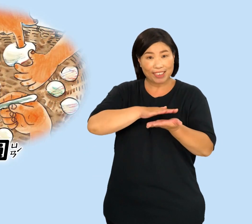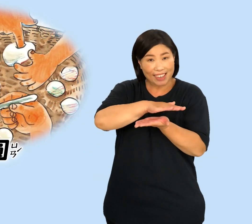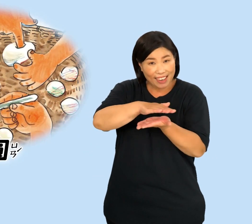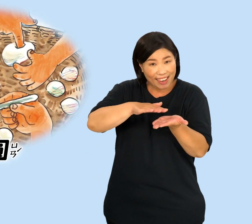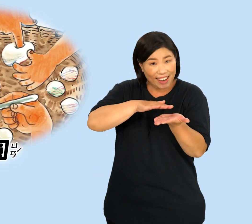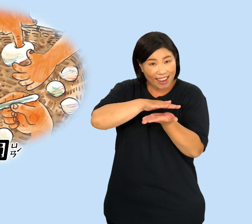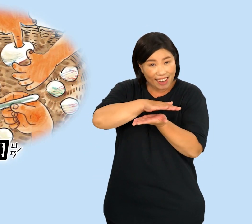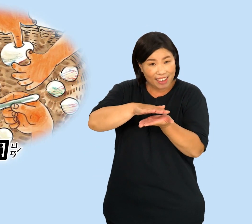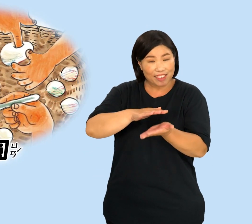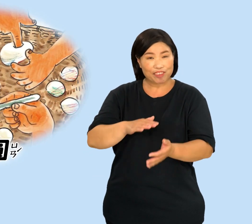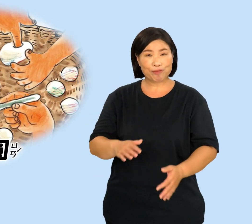汤圆，